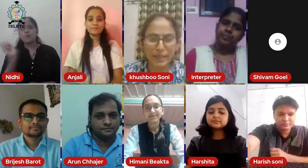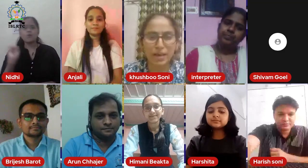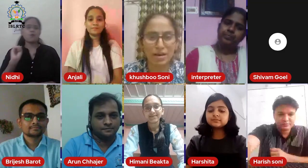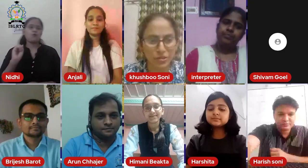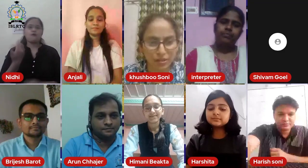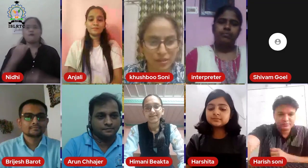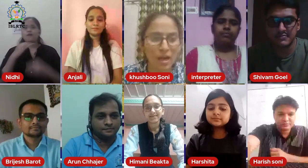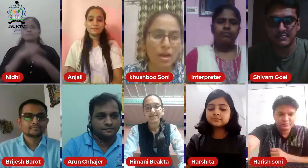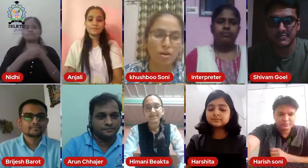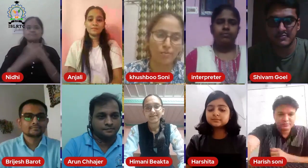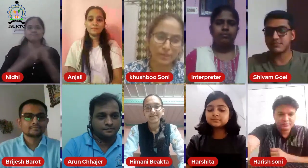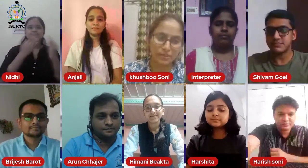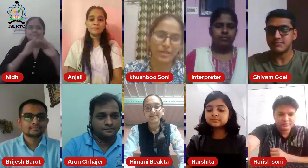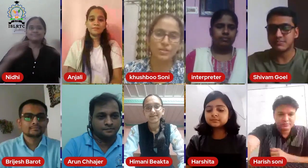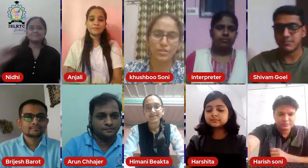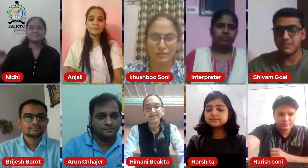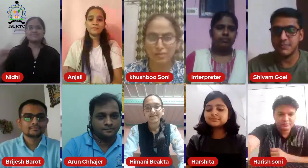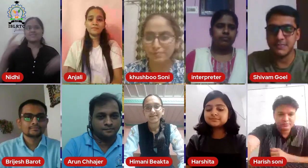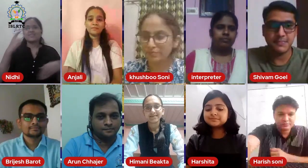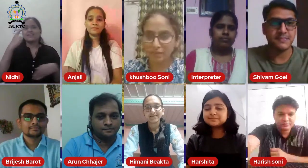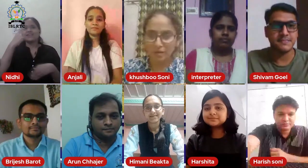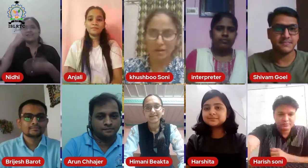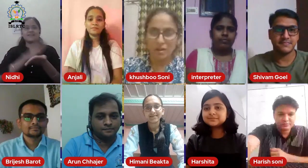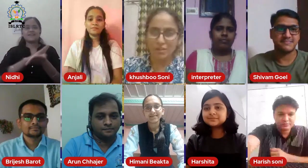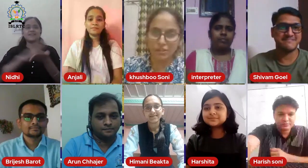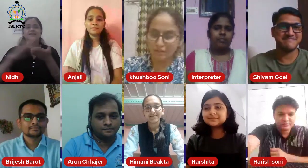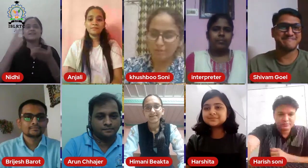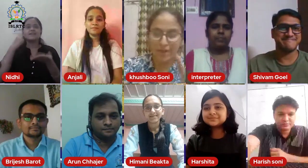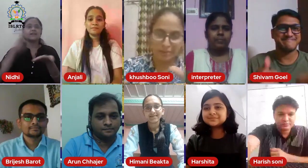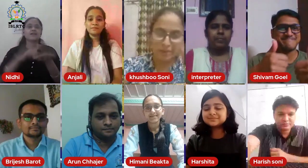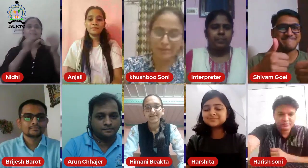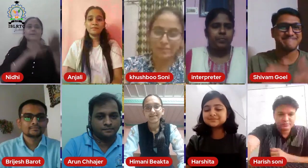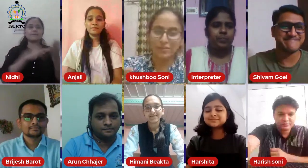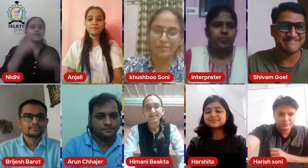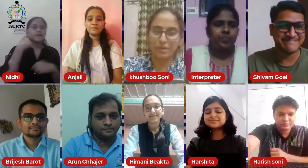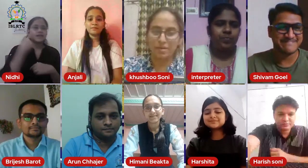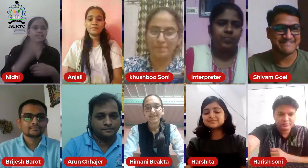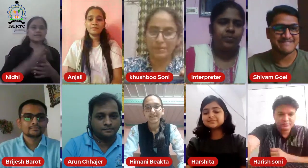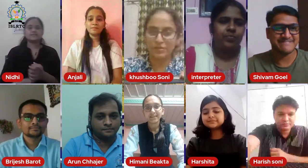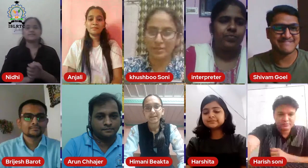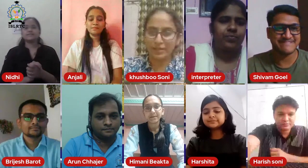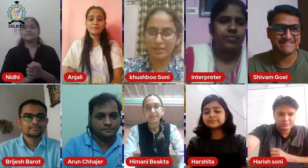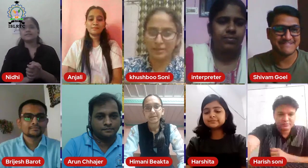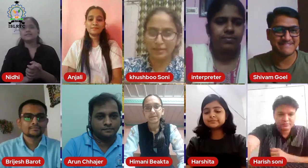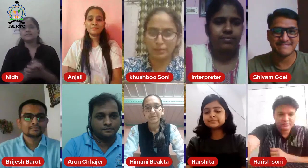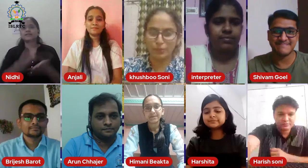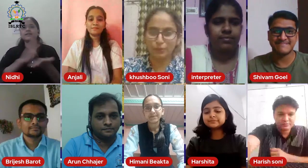हिमानी, हर्षिता और ब्रजेश, शिवम। अच्छा शिवम आगे मैं एक बार फिर से पिक्चर क्लिक कर लेती हूँ।